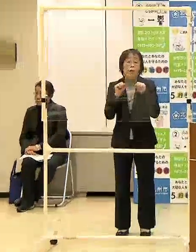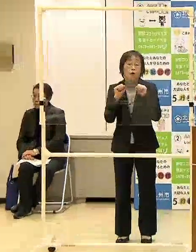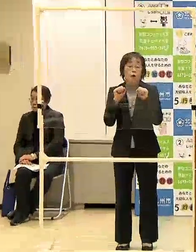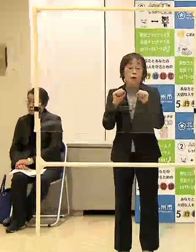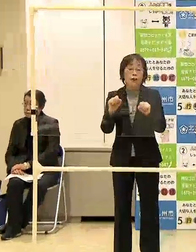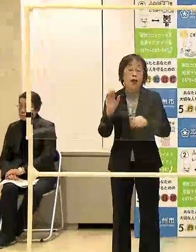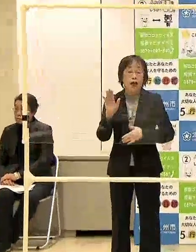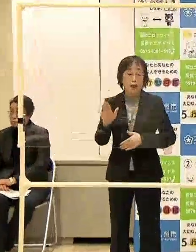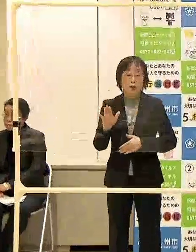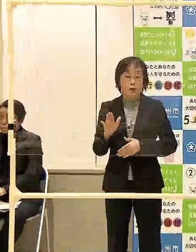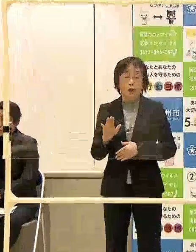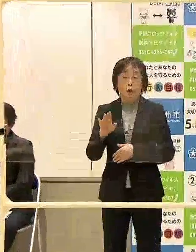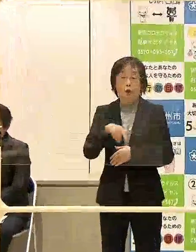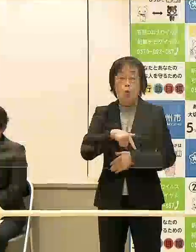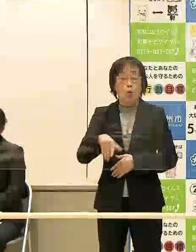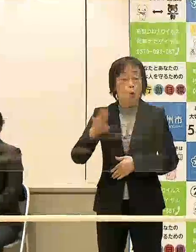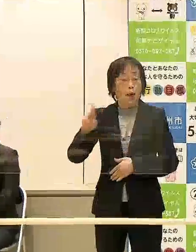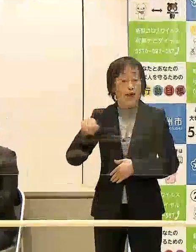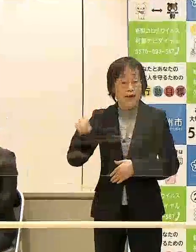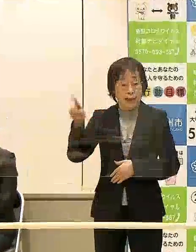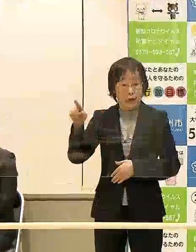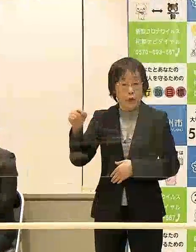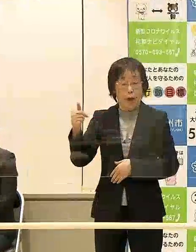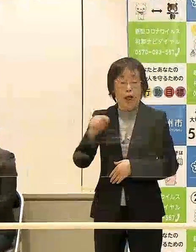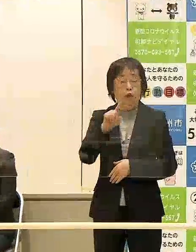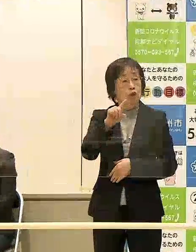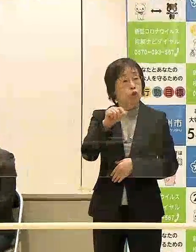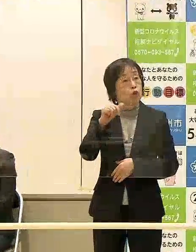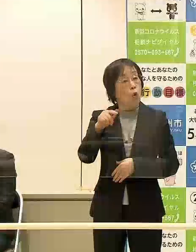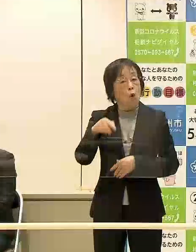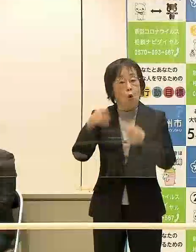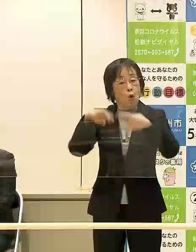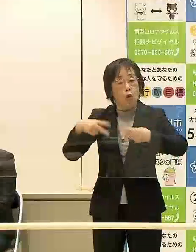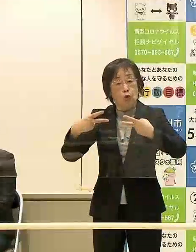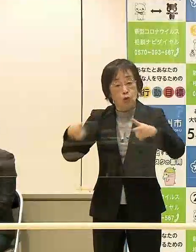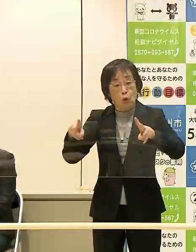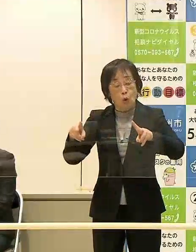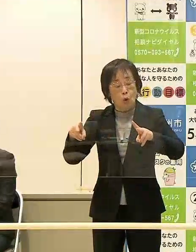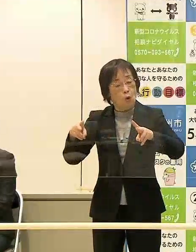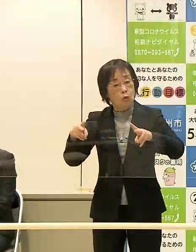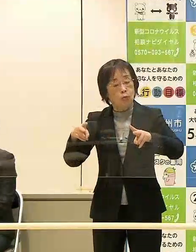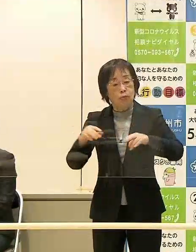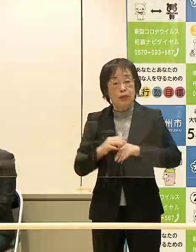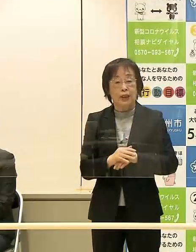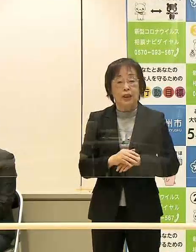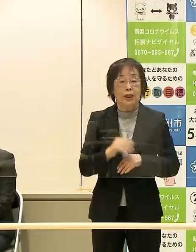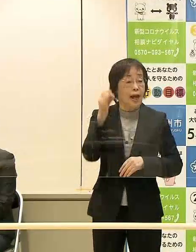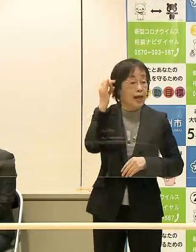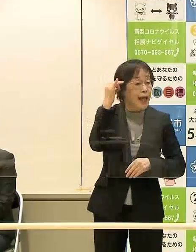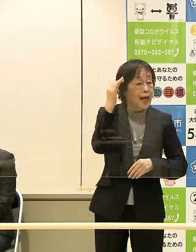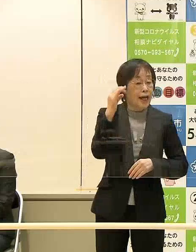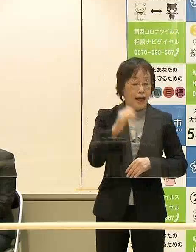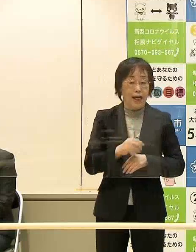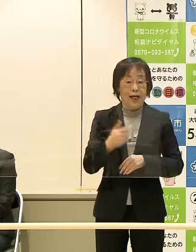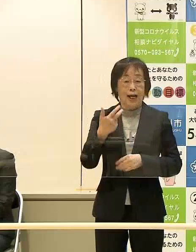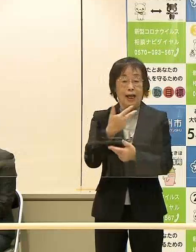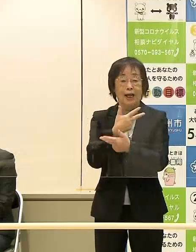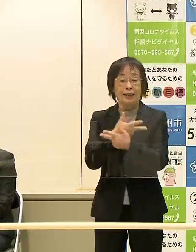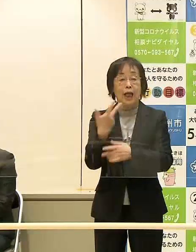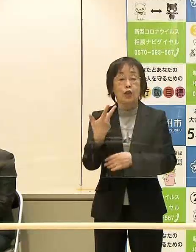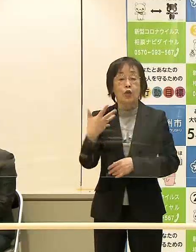私は昨日は15分丈10号艇希望無事だしてきました体に鍛えるという趣旨がよく地震